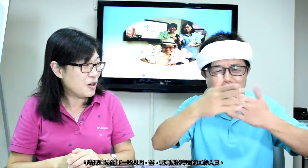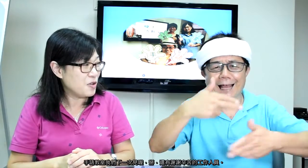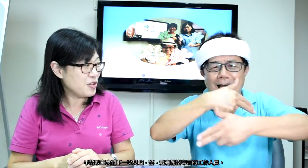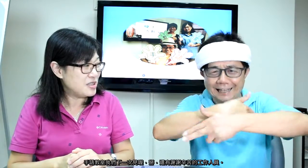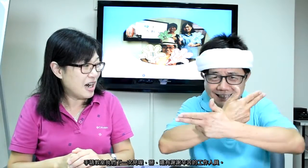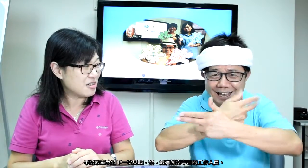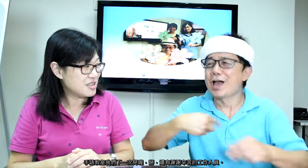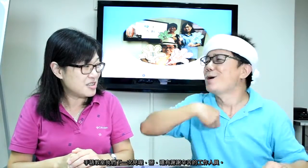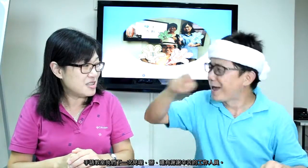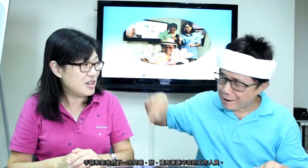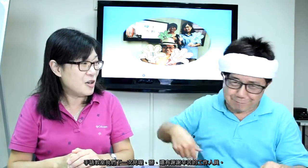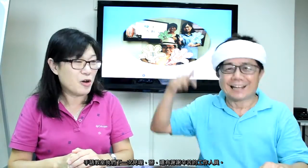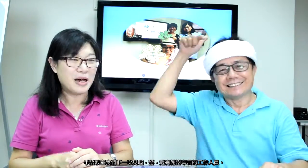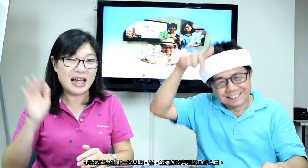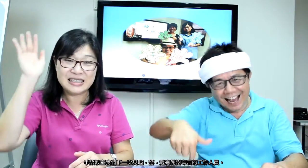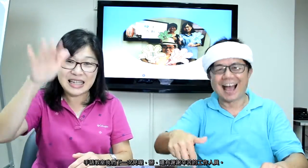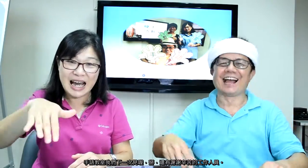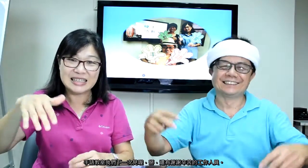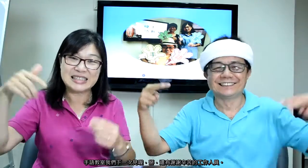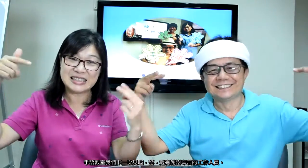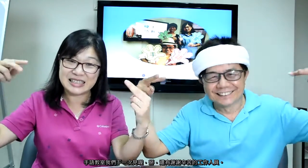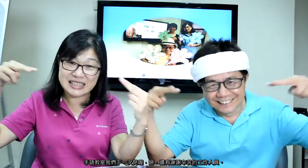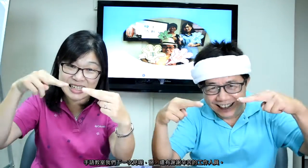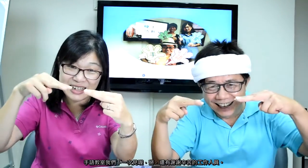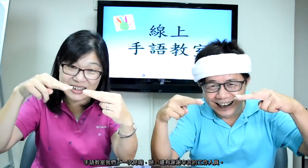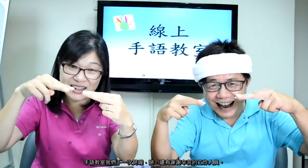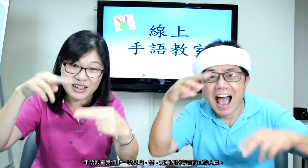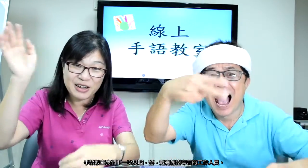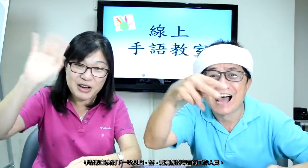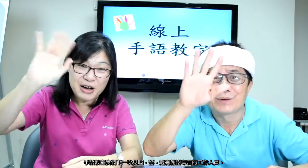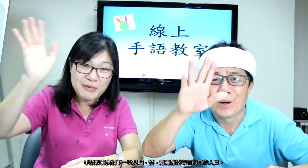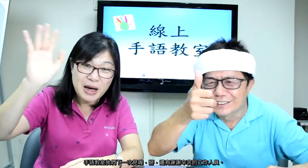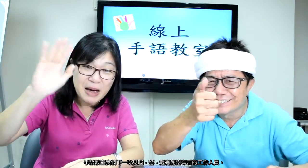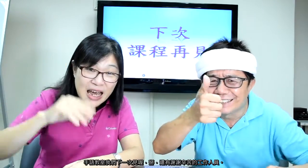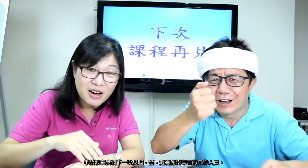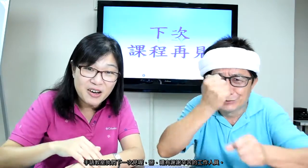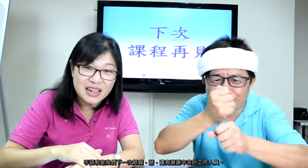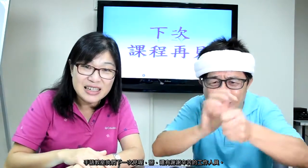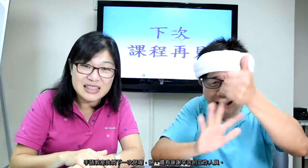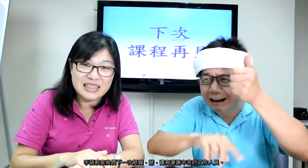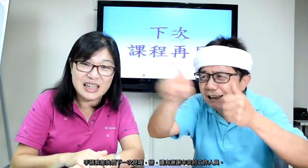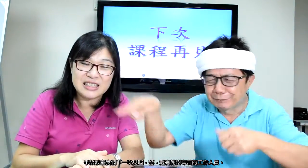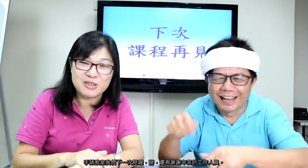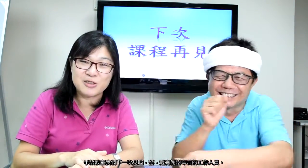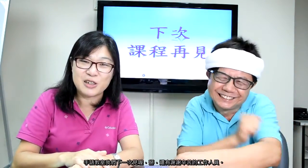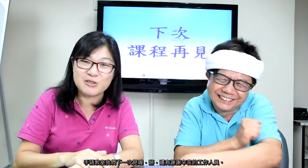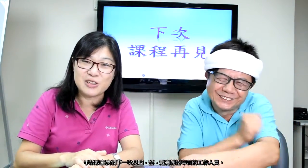手语教室，我们下一次见咯，拜拜。还有，谢谢辛苦的工作